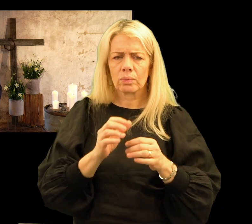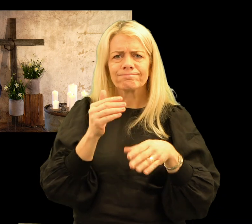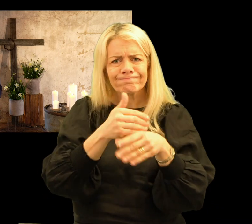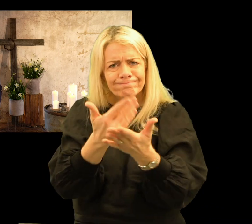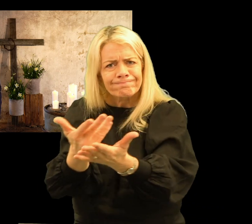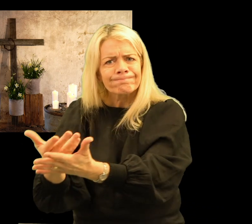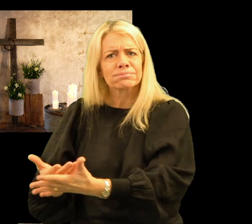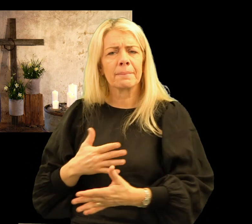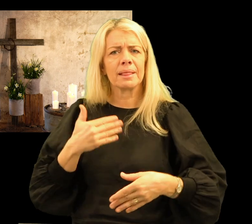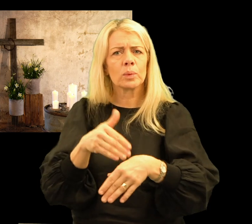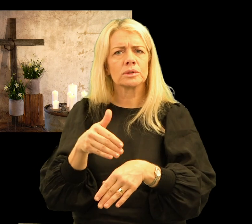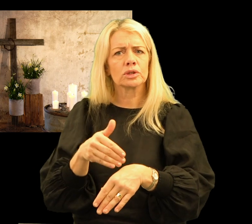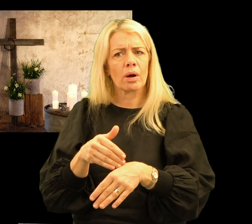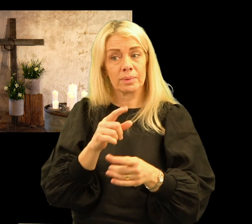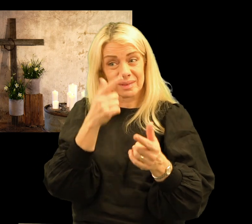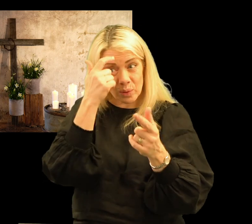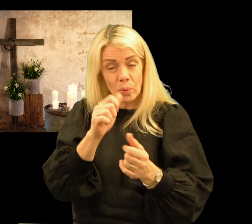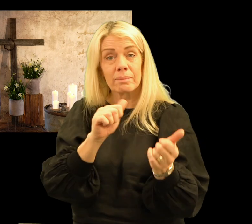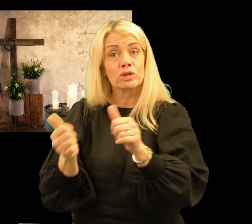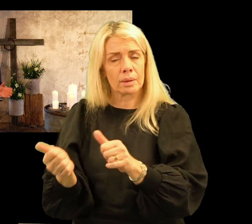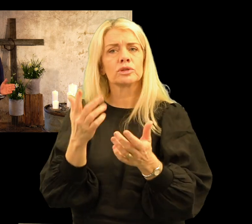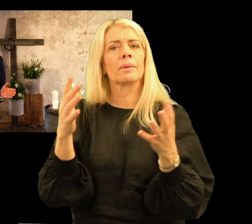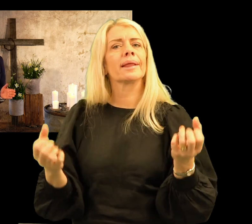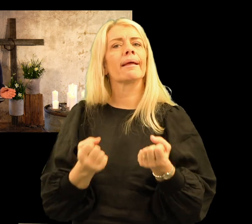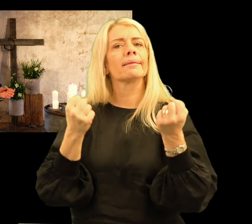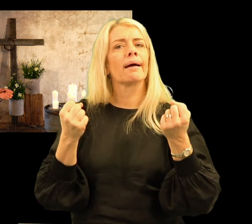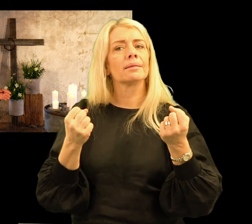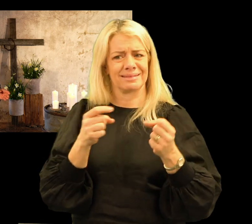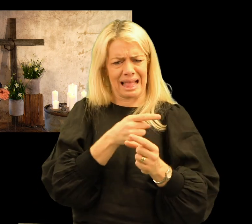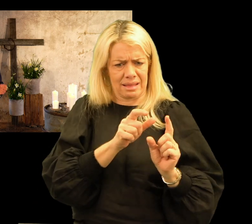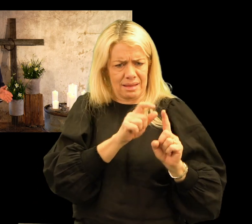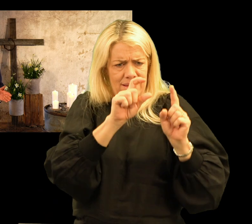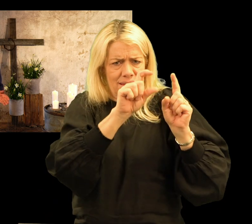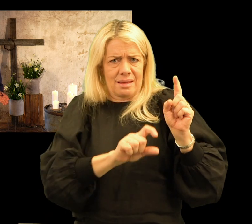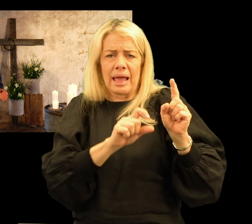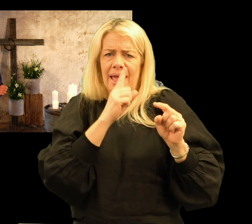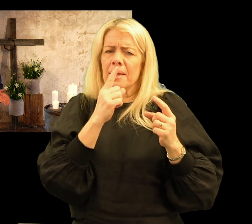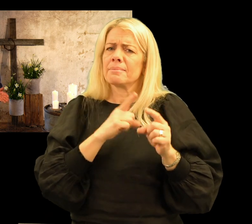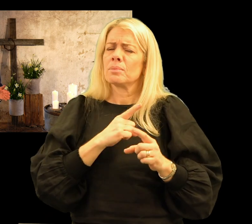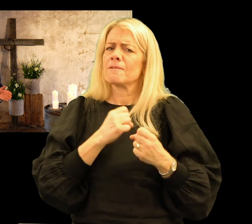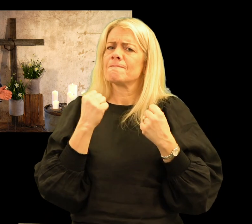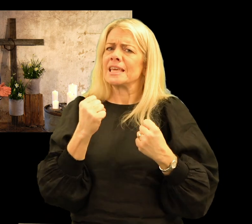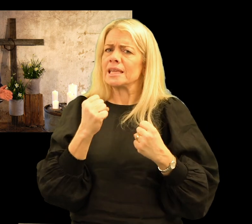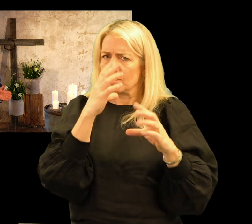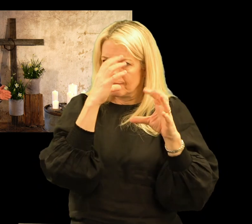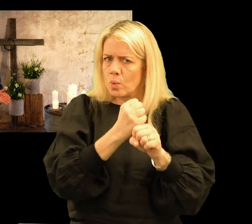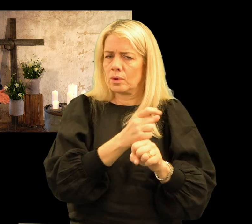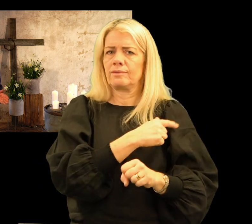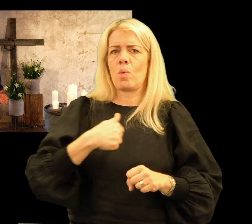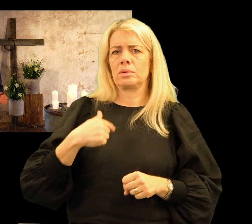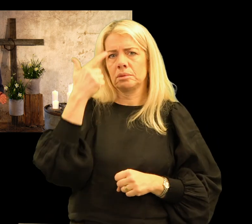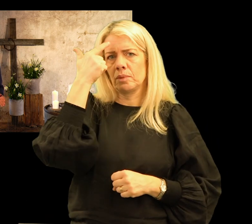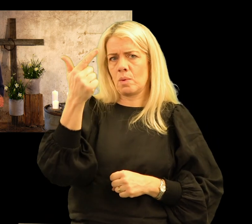Den som tror och blir döpt ska räddas. Den uppmaningen De verserna är det allra